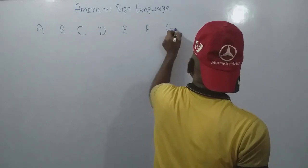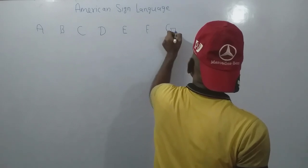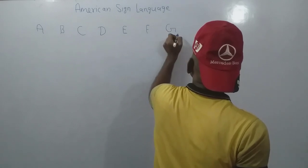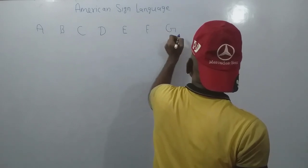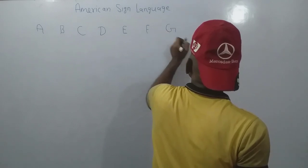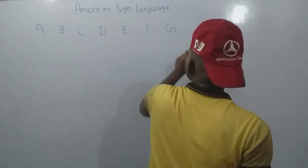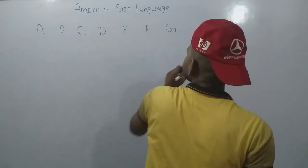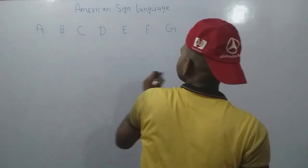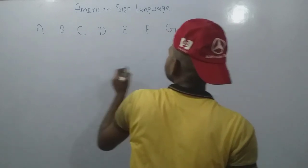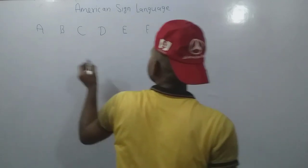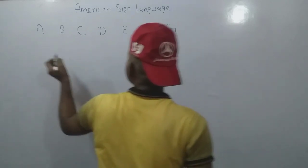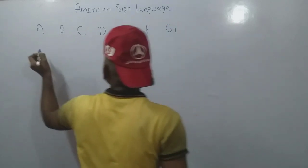G